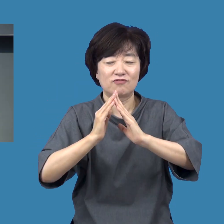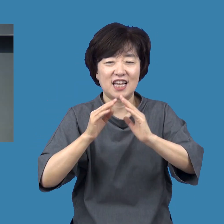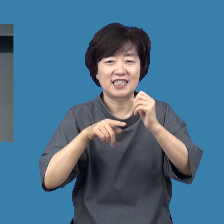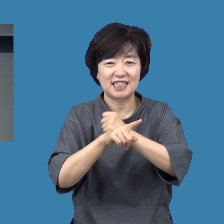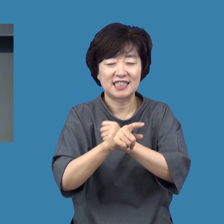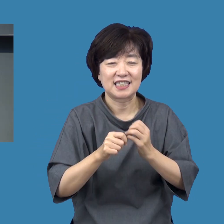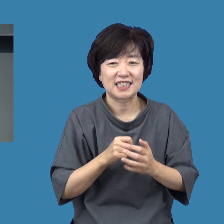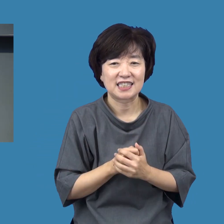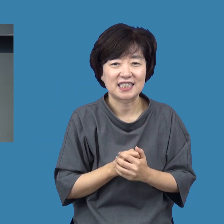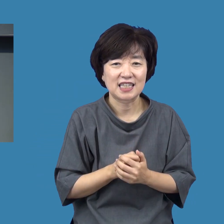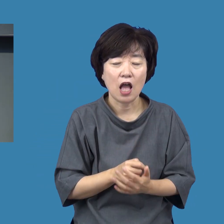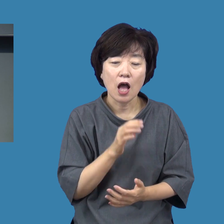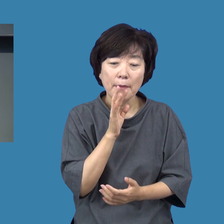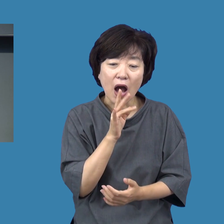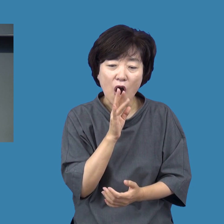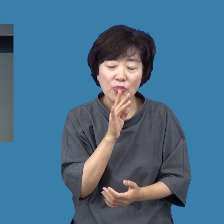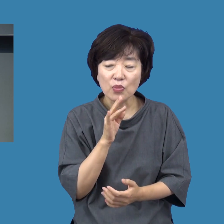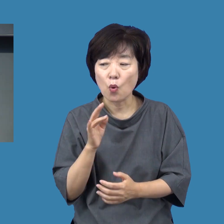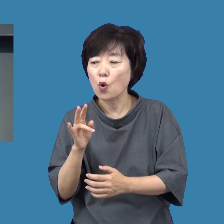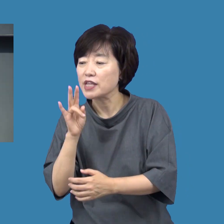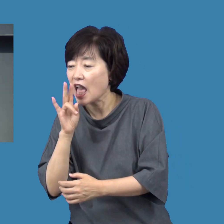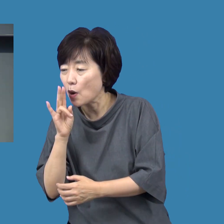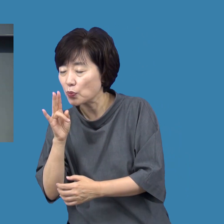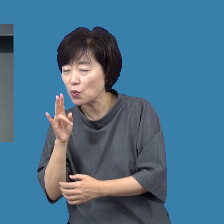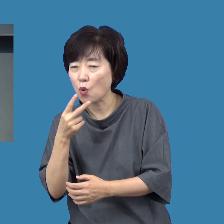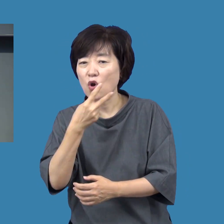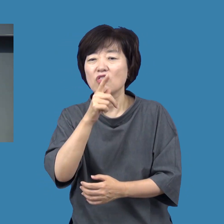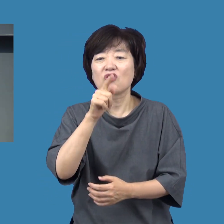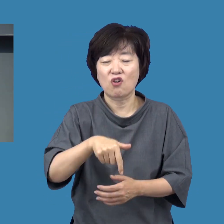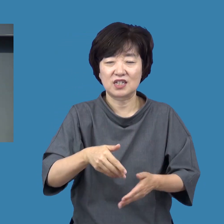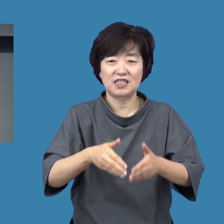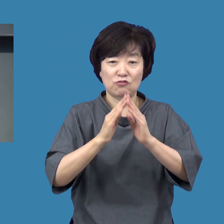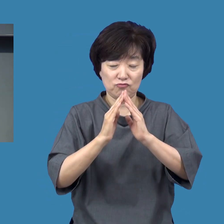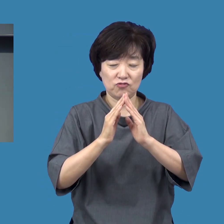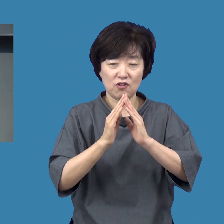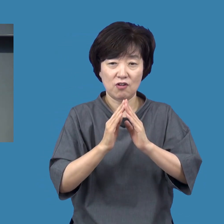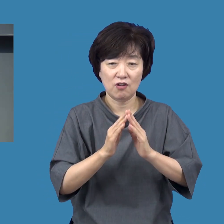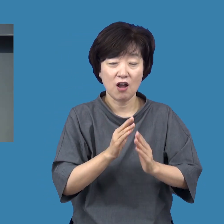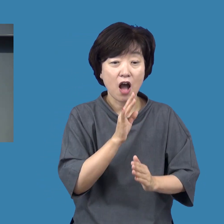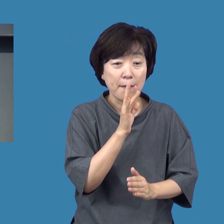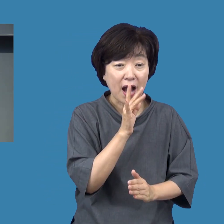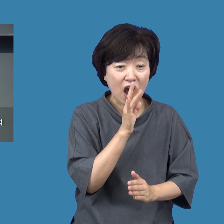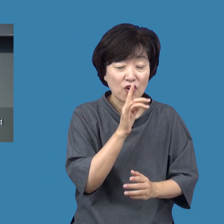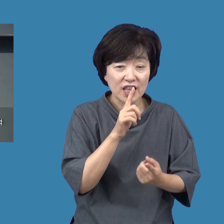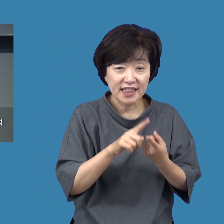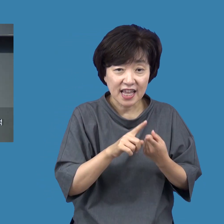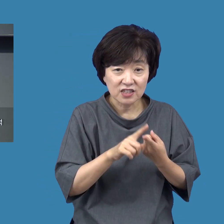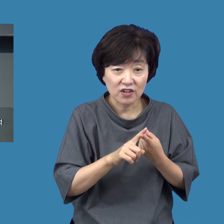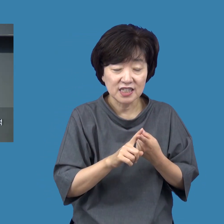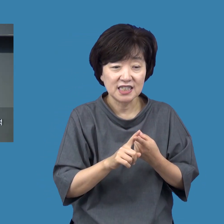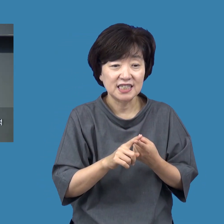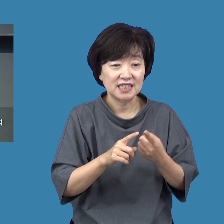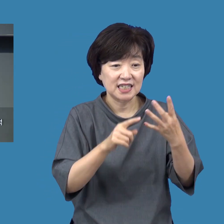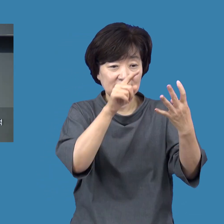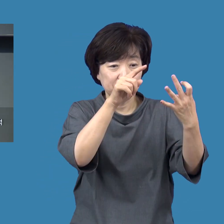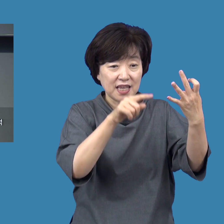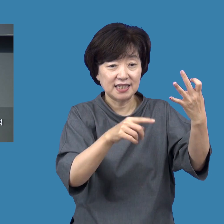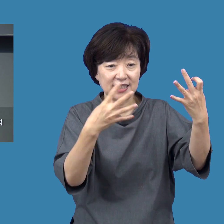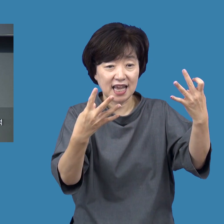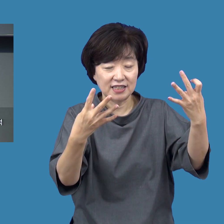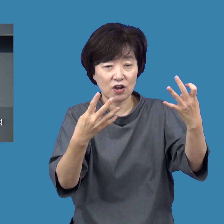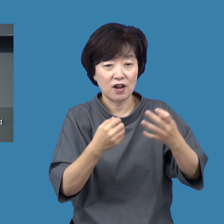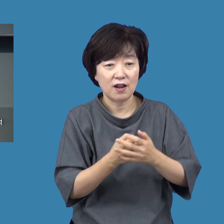그런데 방언도 예언도 전부 다 덕을 세우는 거라는 거예요. 그런데 방언에 대해서는 뭐라고 얘기하냐면 4절에 이렇게 얘기합니다. 우리 4절 같이